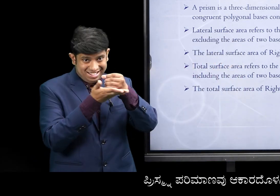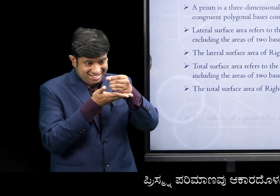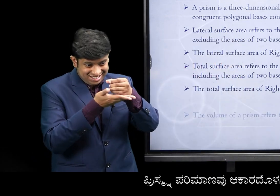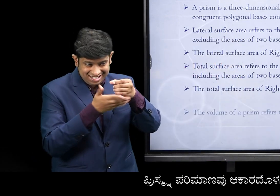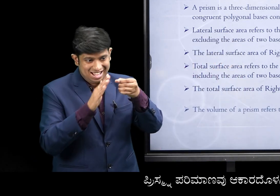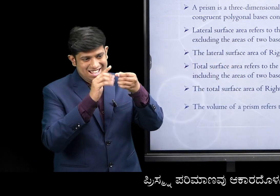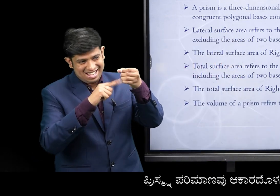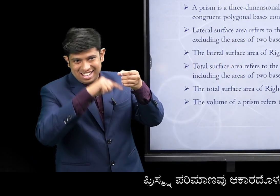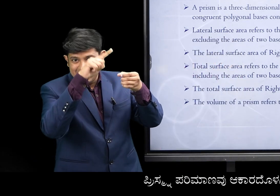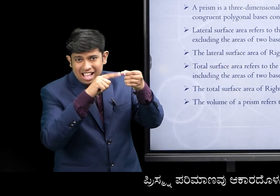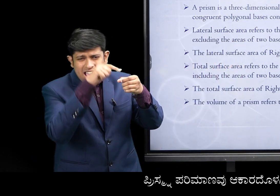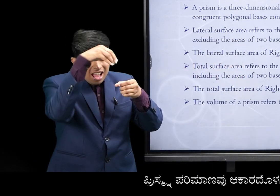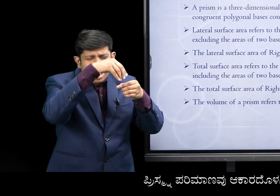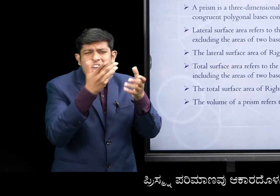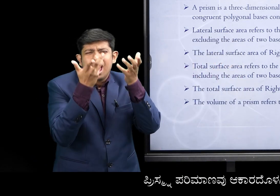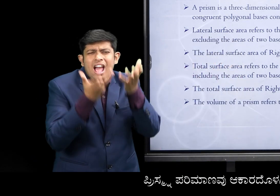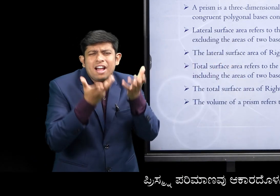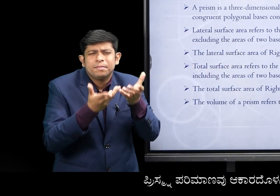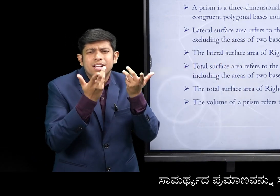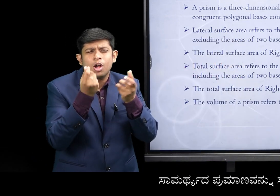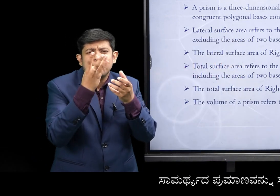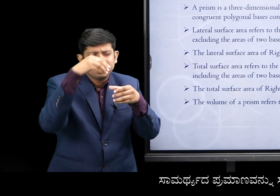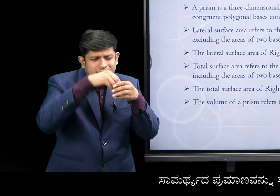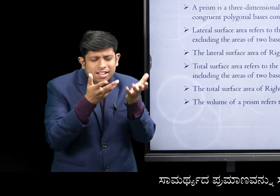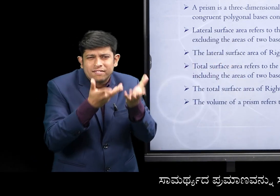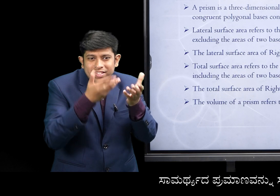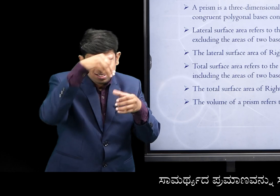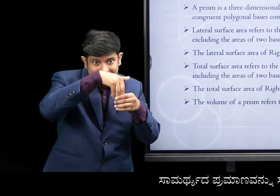ಪ್ರಿಸಮ್‌ನ ಪರಿಮಾಣವು ಆಕಾರದೊಳಗಿನ ಸ್ಥಳ ಅಥವಾ ಸಾಮರ್ಥ್ಯದ ಪರಿಮಾಣವನ್ನ